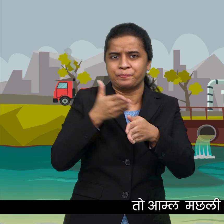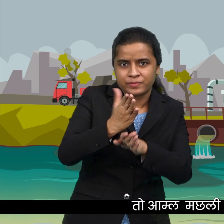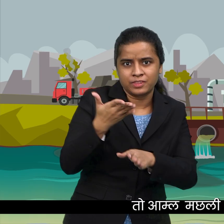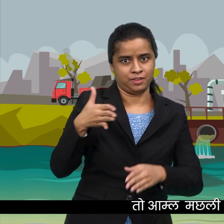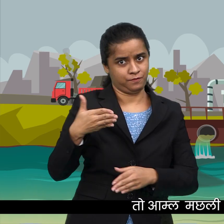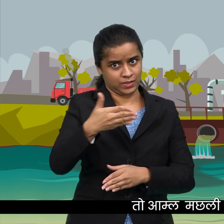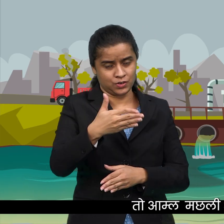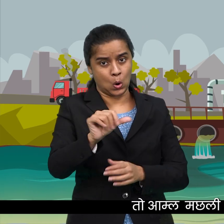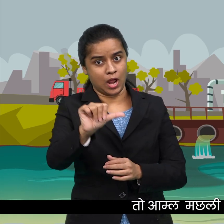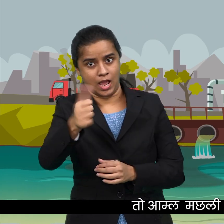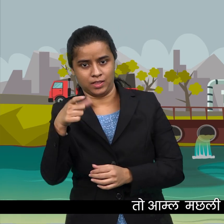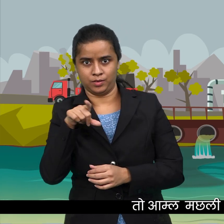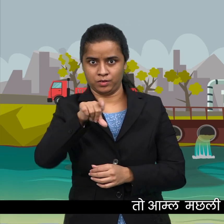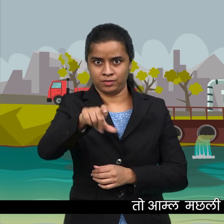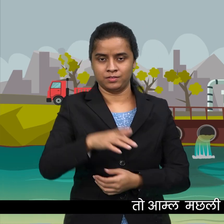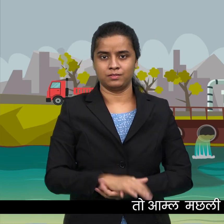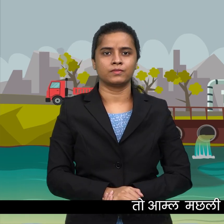देंगे।